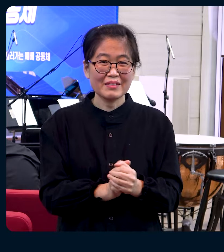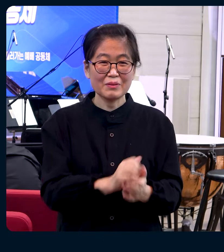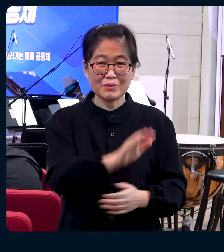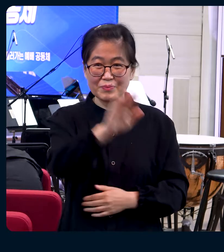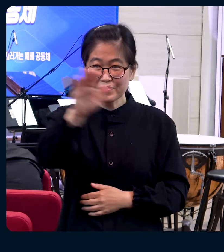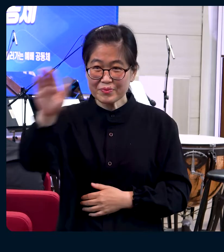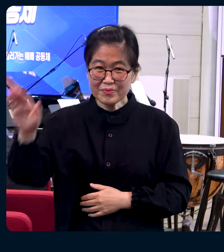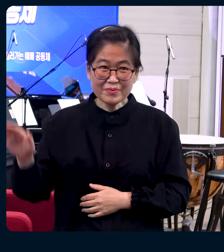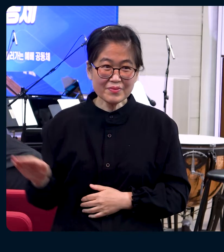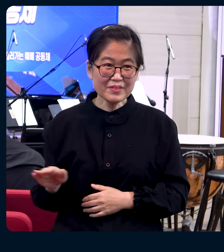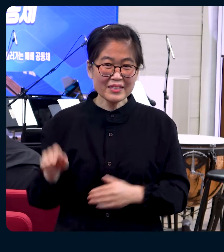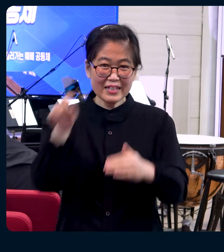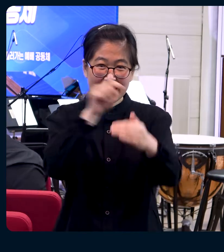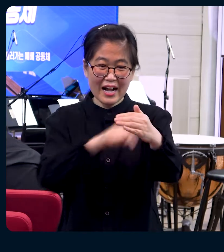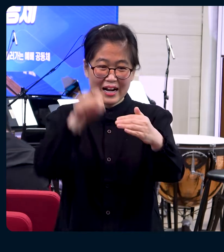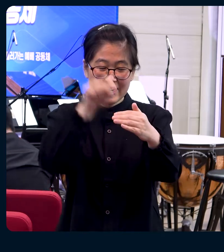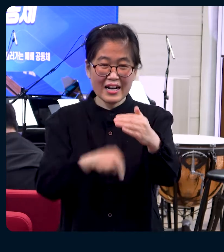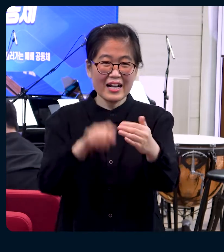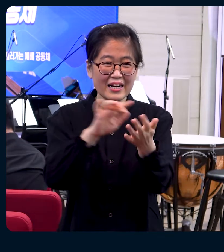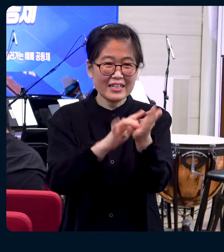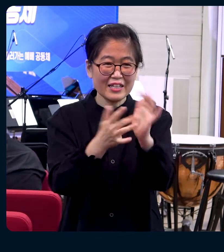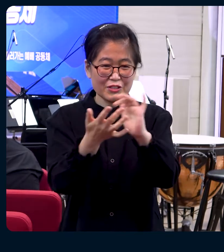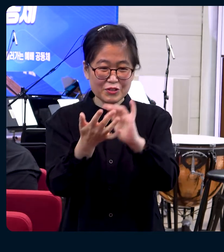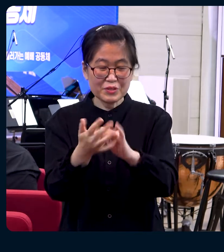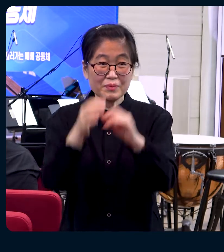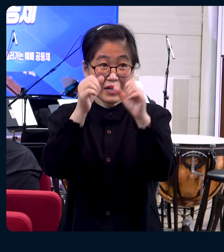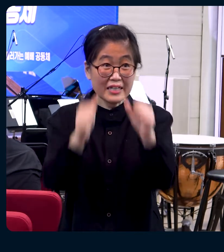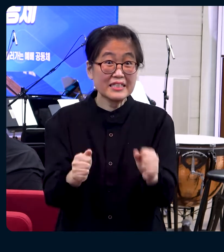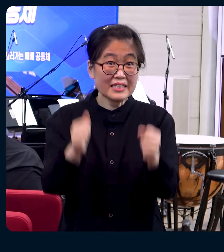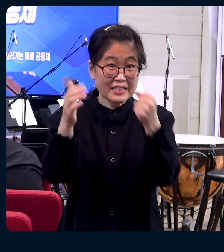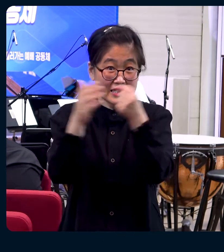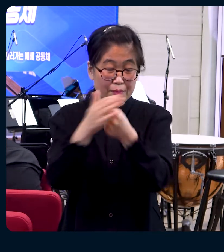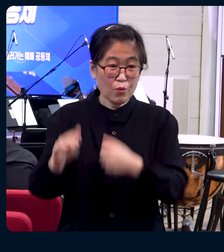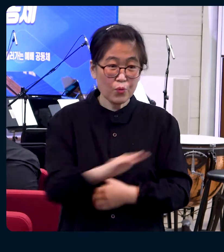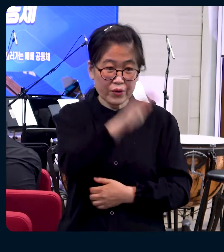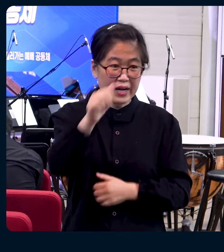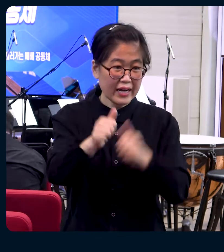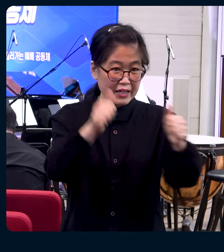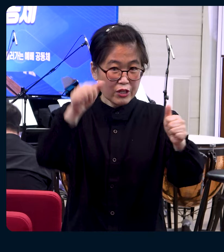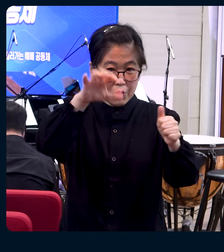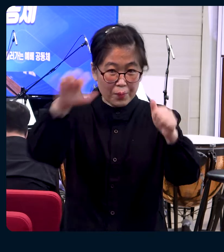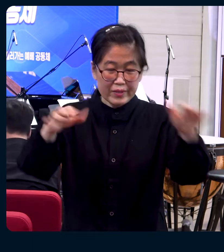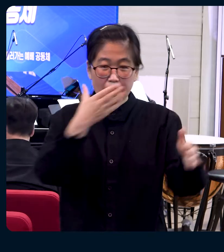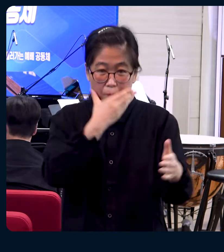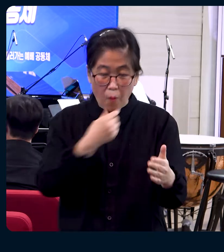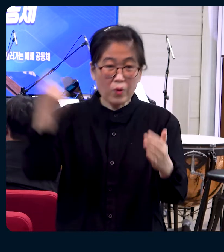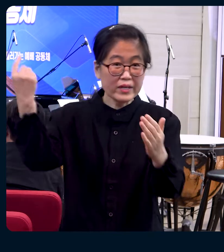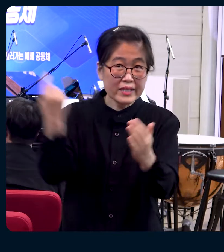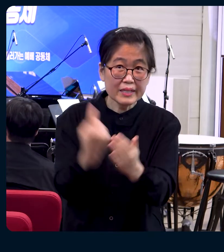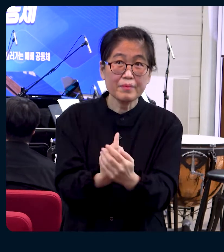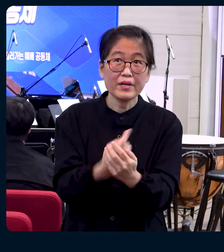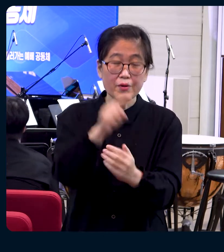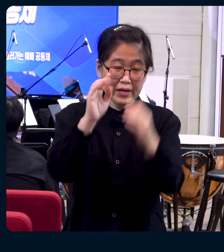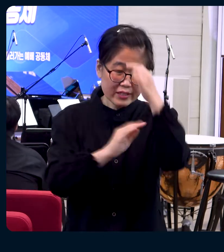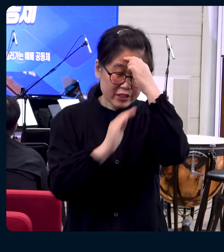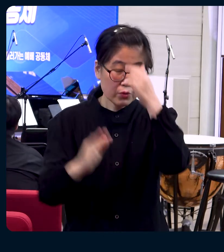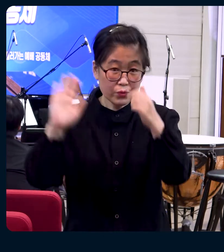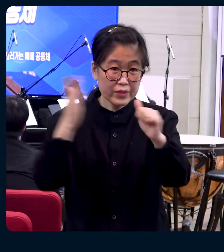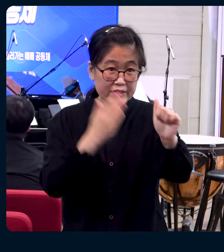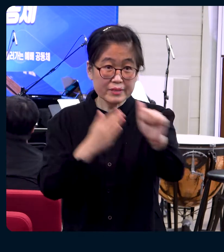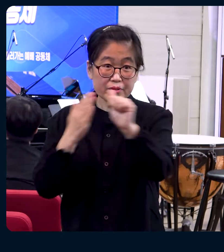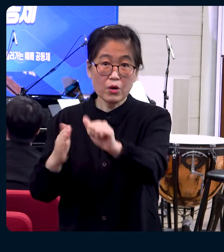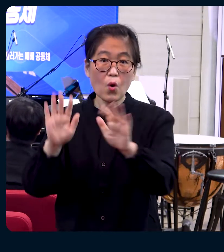우리가 아니라 우리 안에 예수님이 계시기 때문에 우리가 가는 곳마다 여러분 복이 임할 줄로 믿습니다. 이런 성도가 되시길